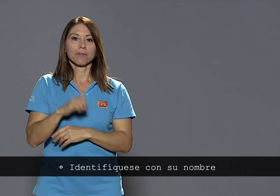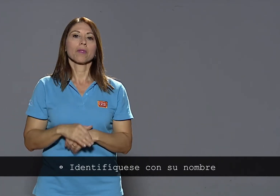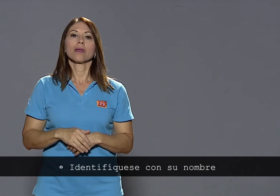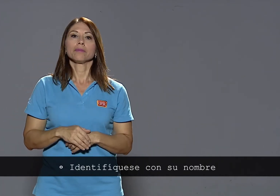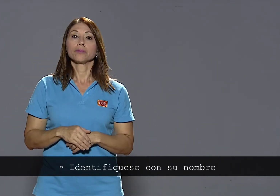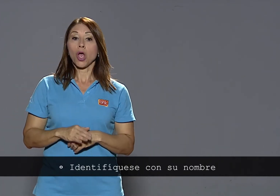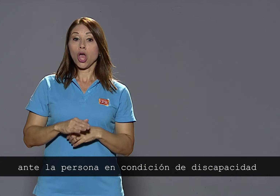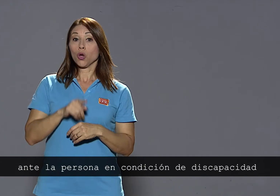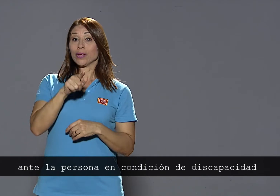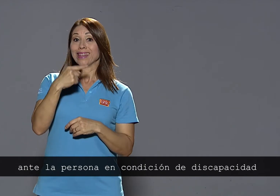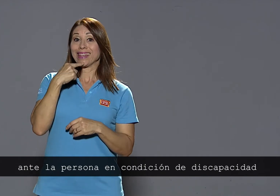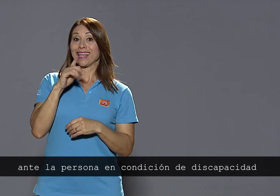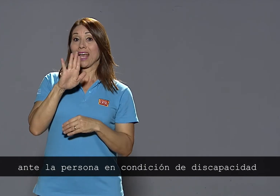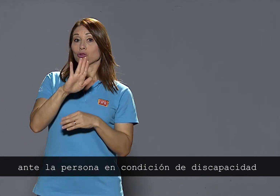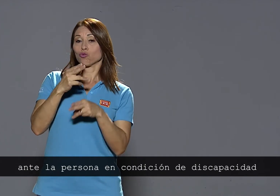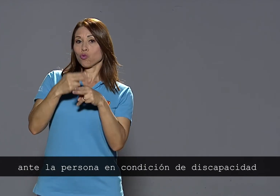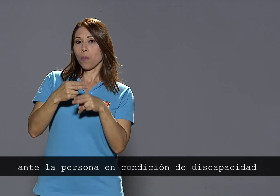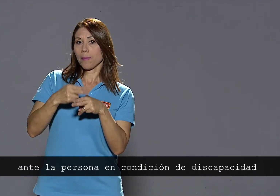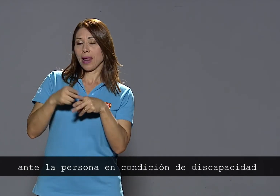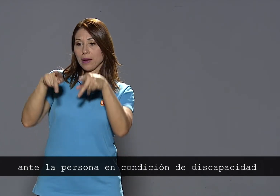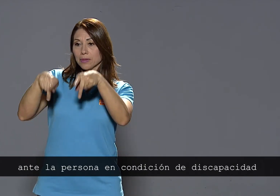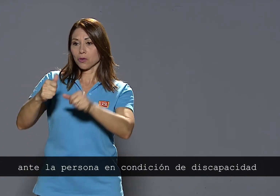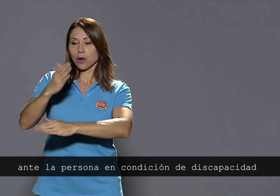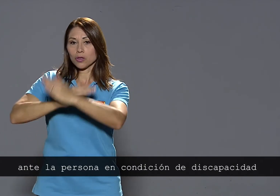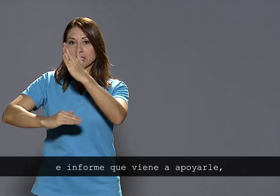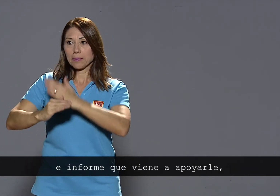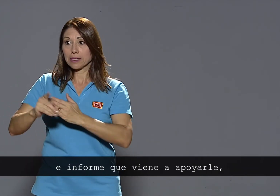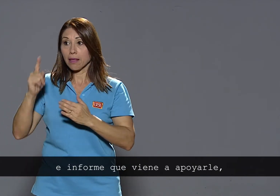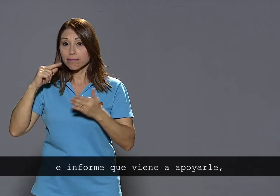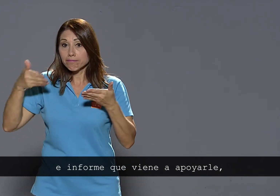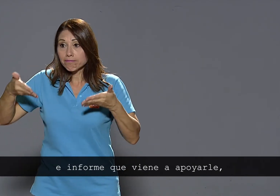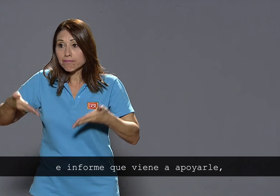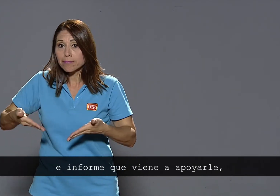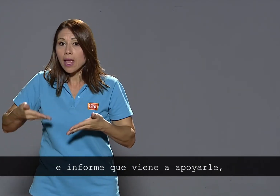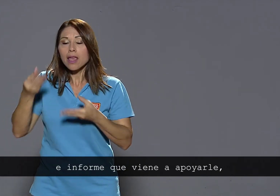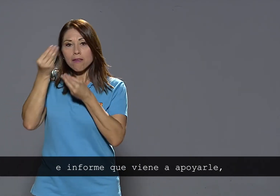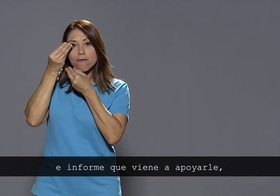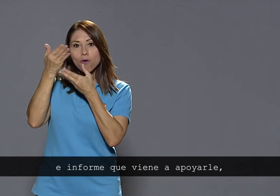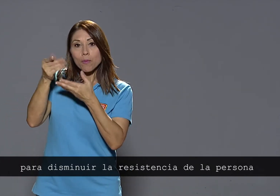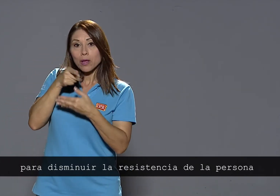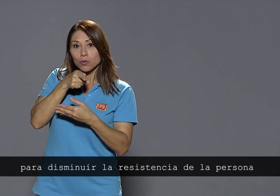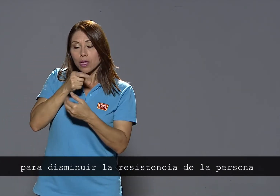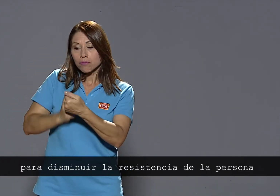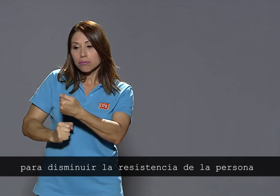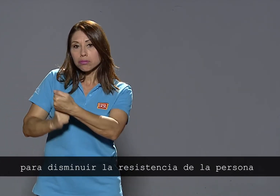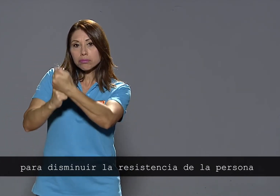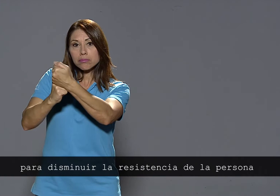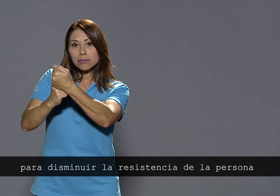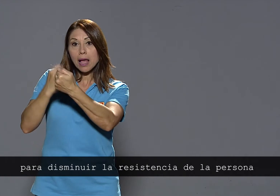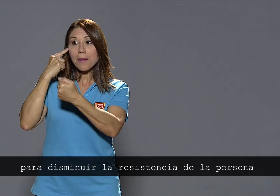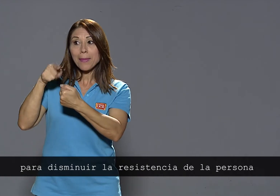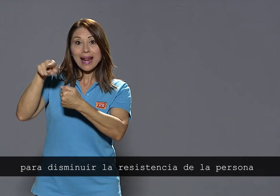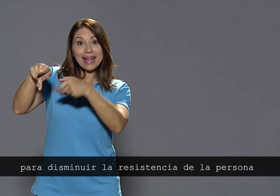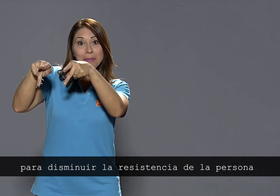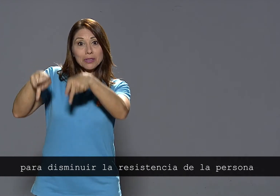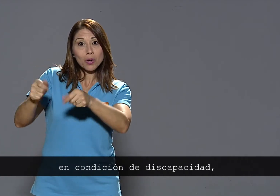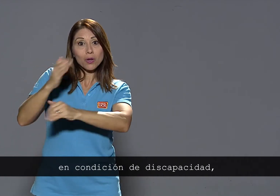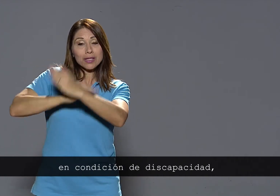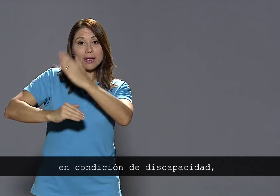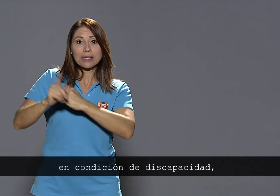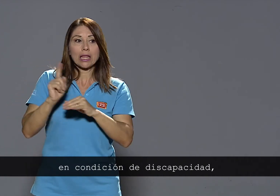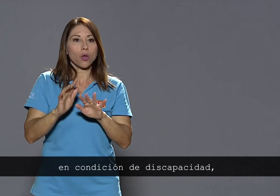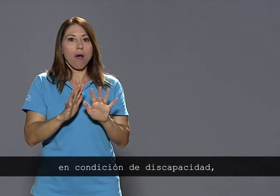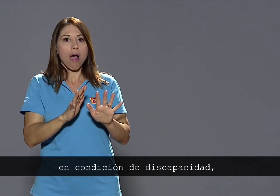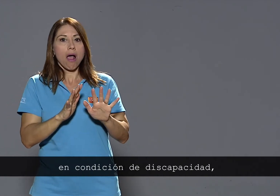Identifíquese con su nombre ante la persona en condición de discapacidad e informe que viene a apoyarle para disminuir la resistencia de la persona